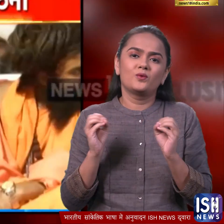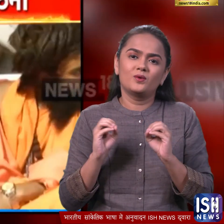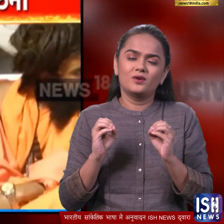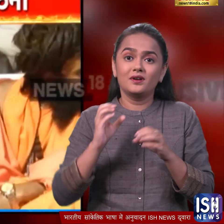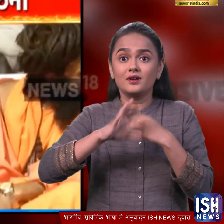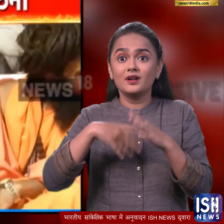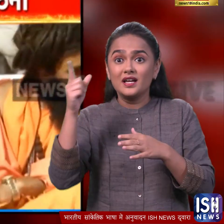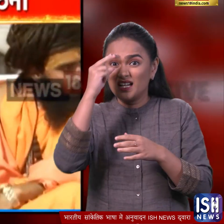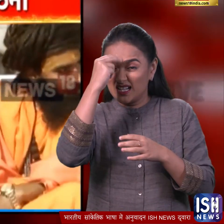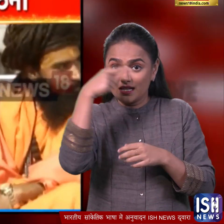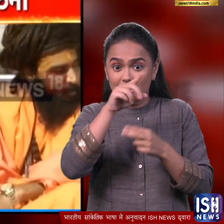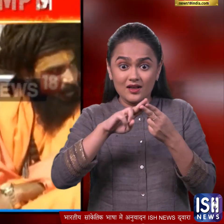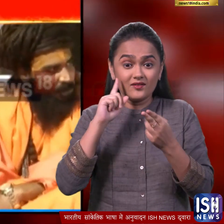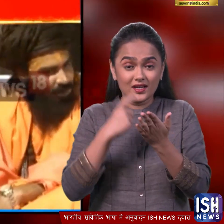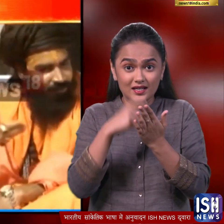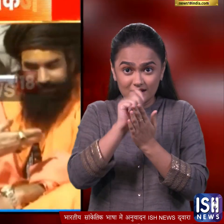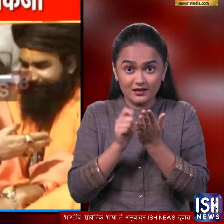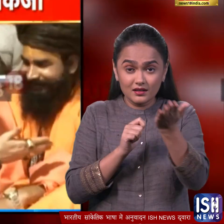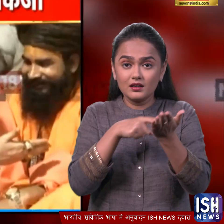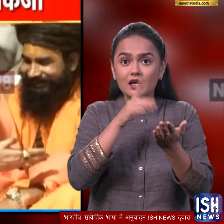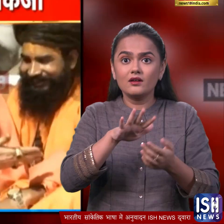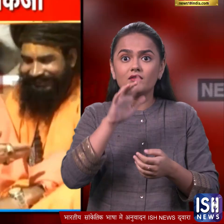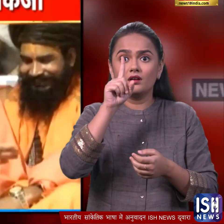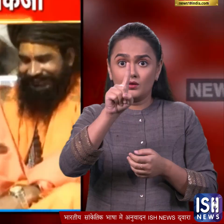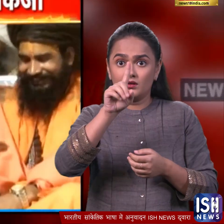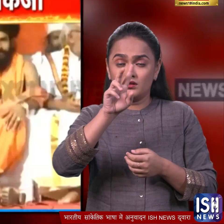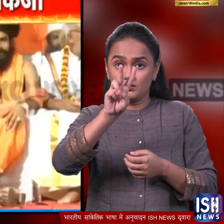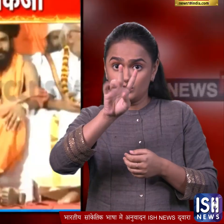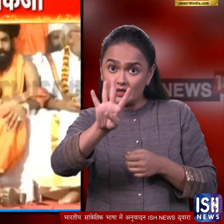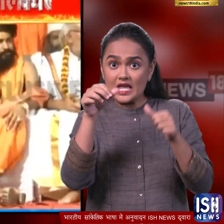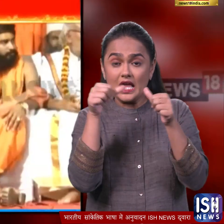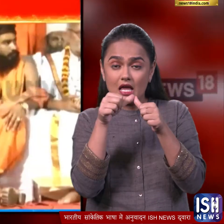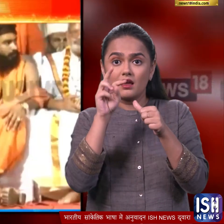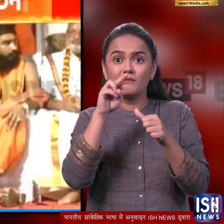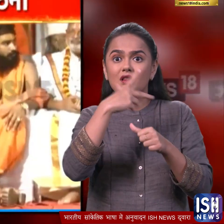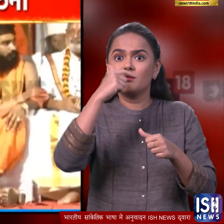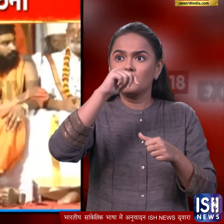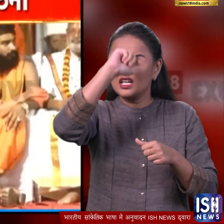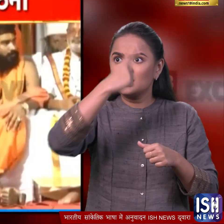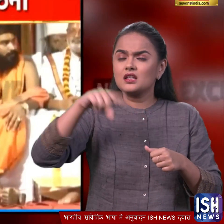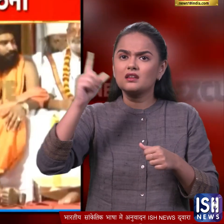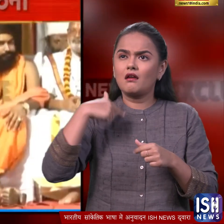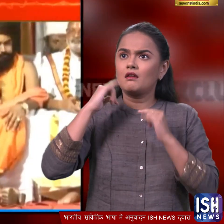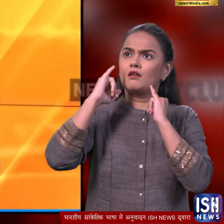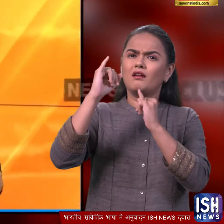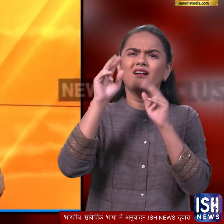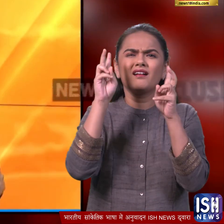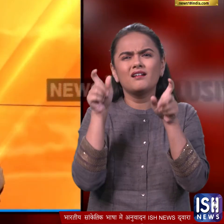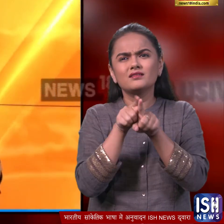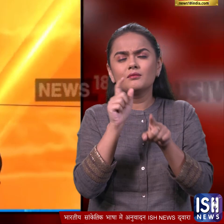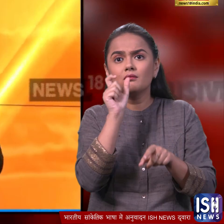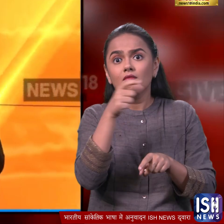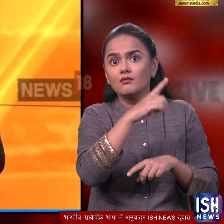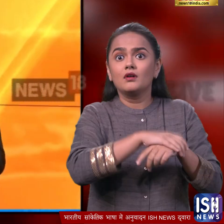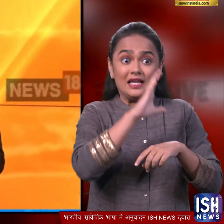है। कालीचरण महाराज पर जो एफआईआर दर्ज की गई उसमें 124A यानी कि राजद्रोह की धारा जोड़ी गई है और गिरफ्तारी